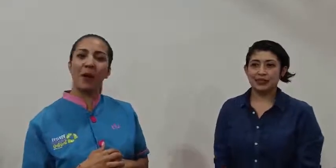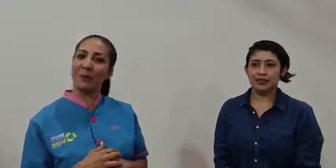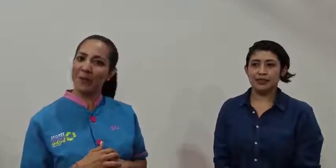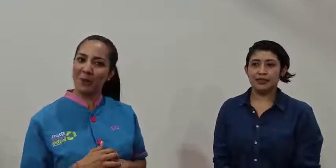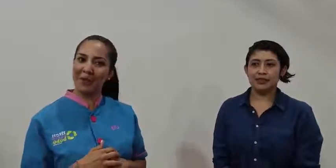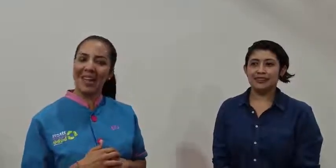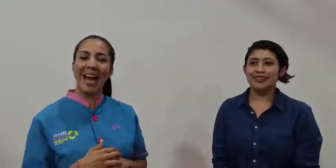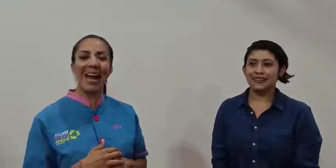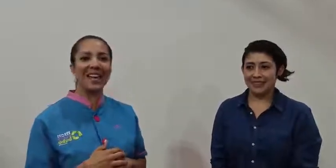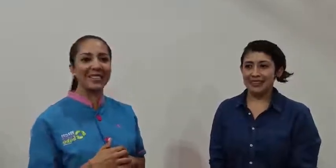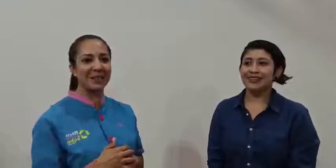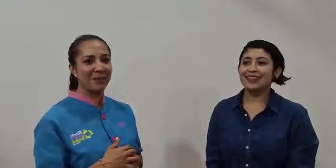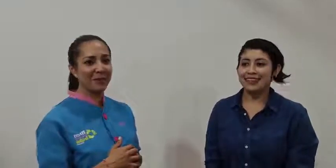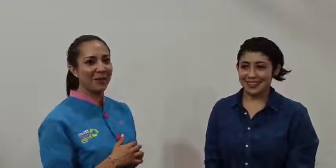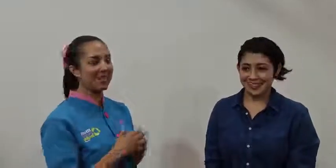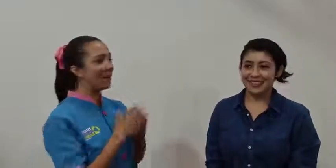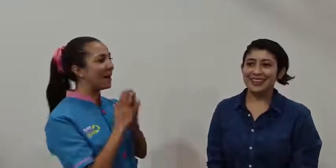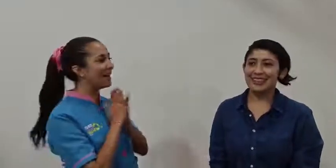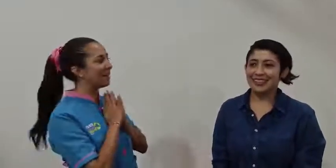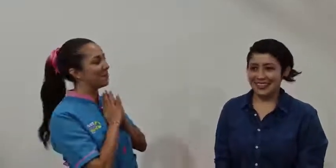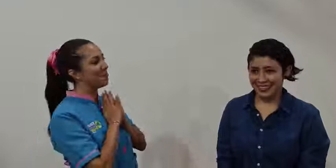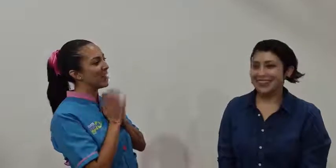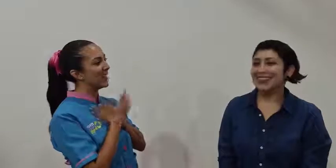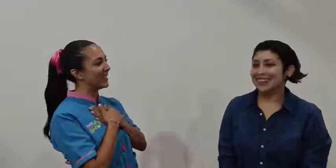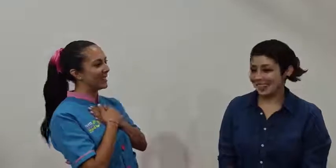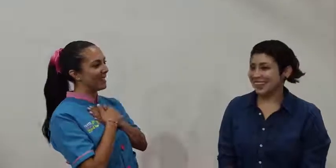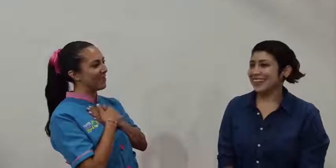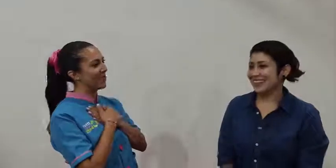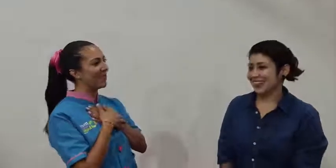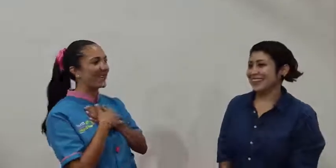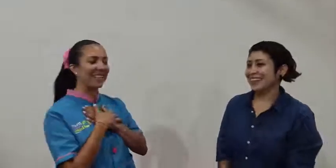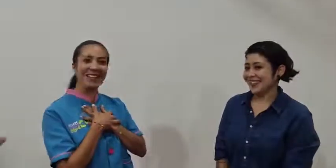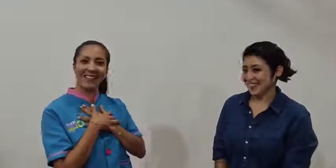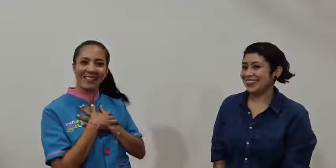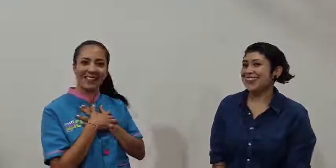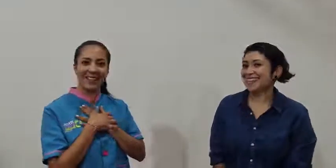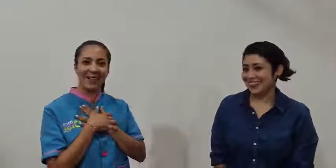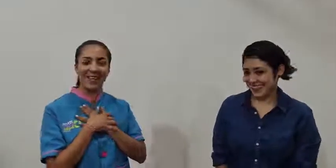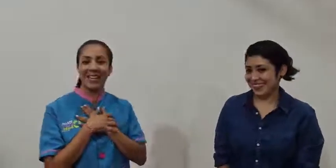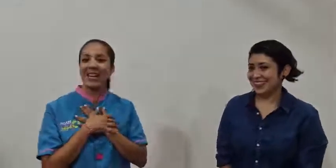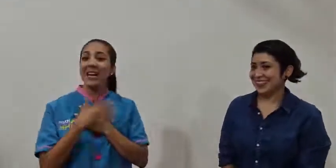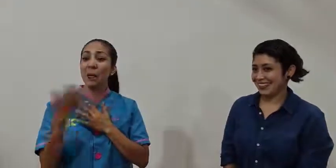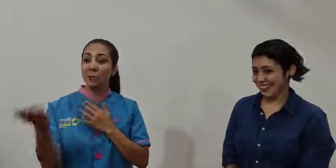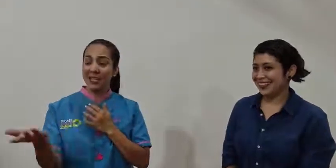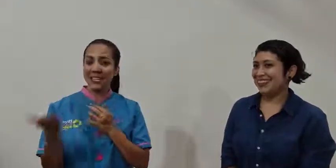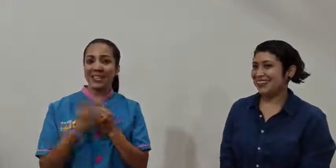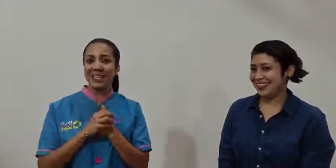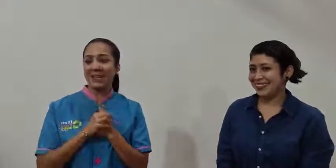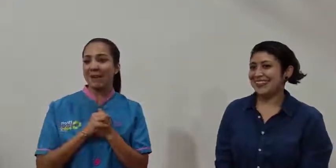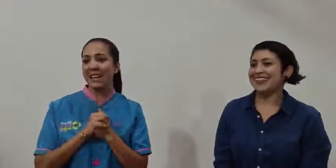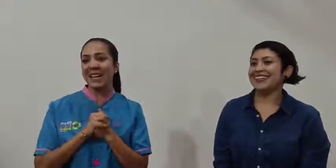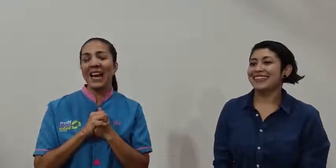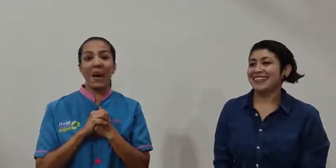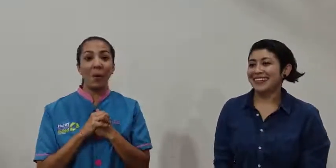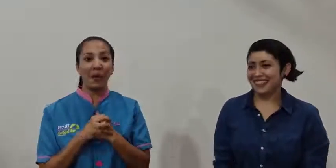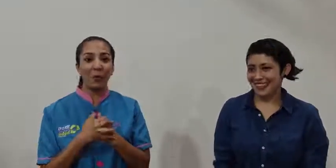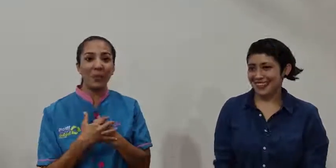podamos incluir a estas personas. May, estoy muy agradecida y muy contenta de haberte tenido aquí. Muchas gracias también a Guadalupe,